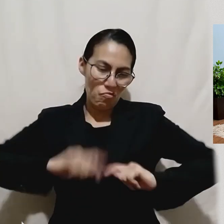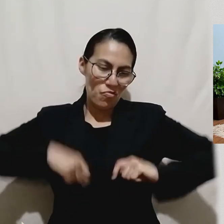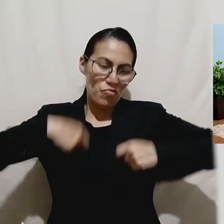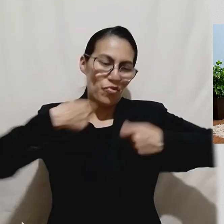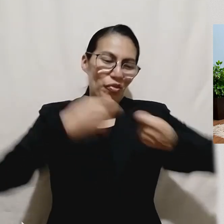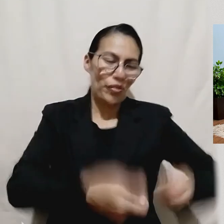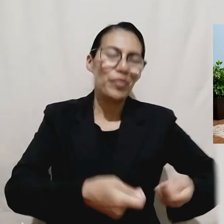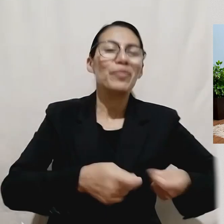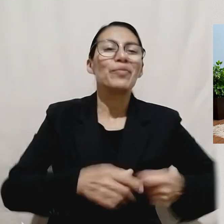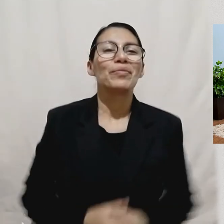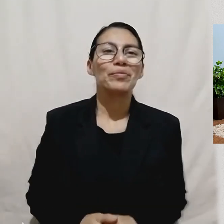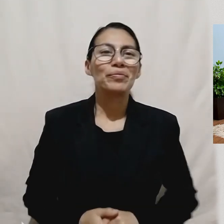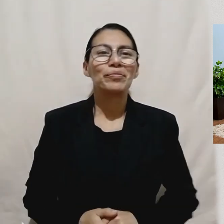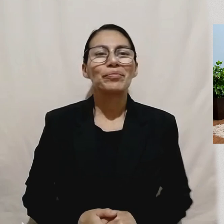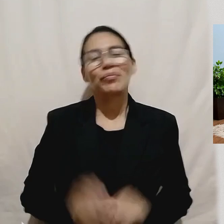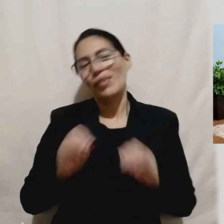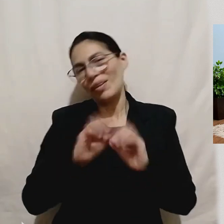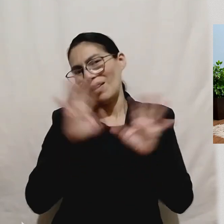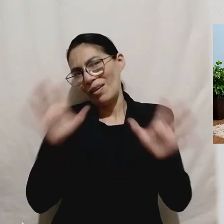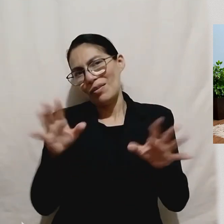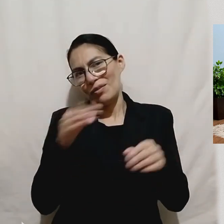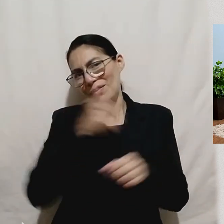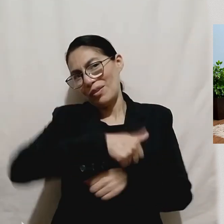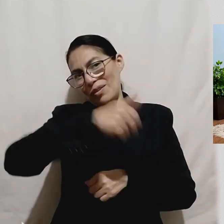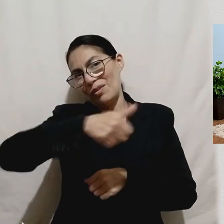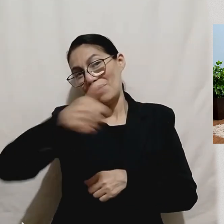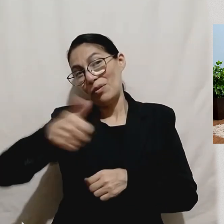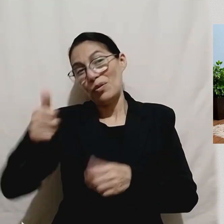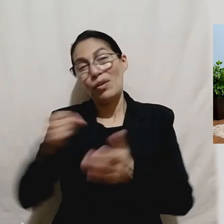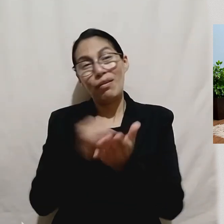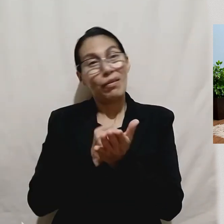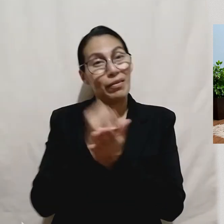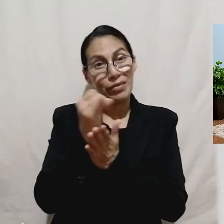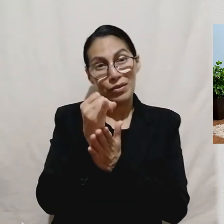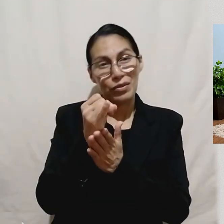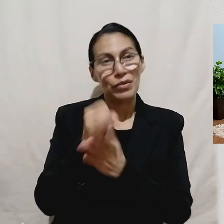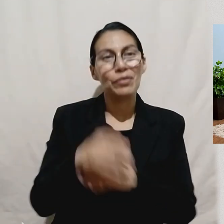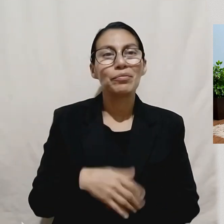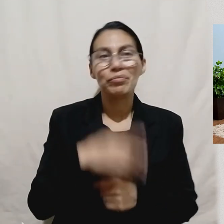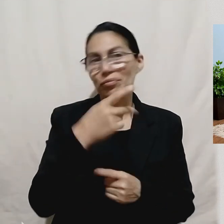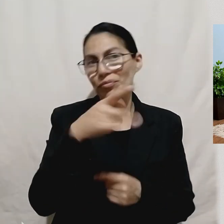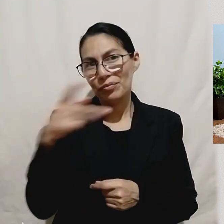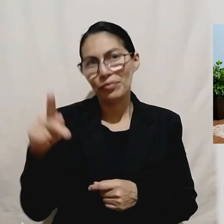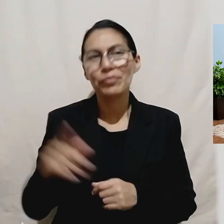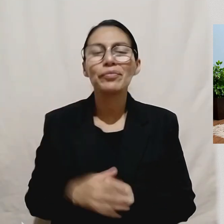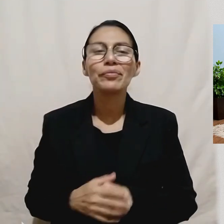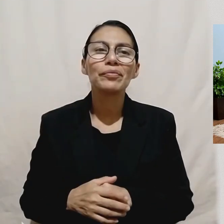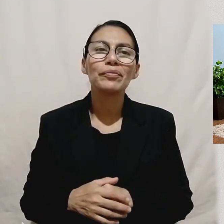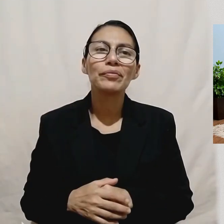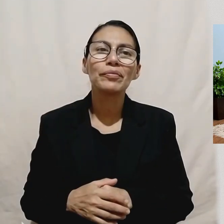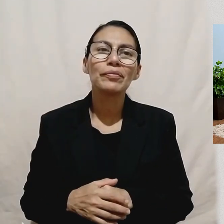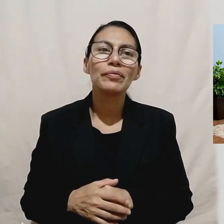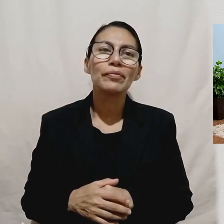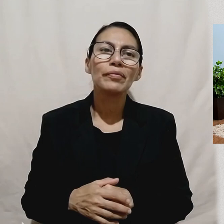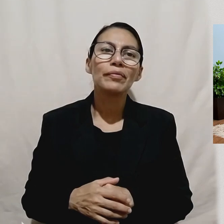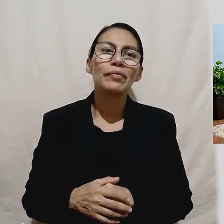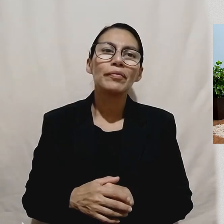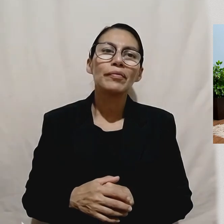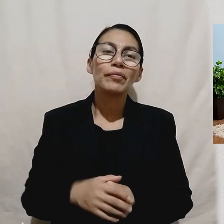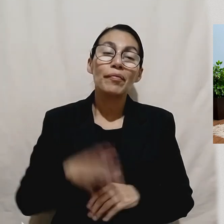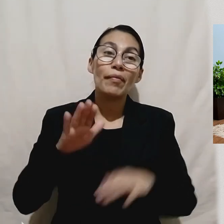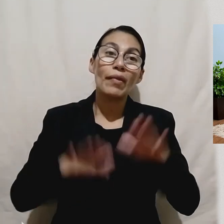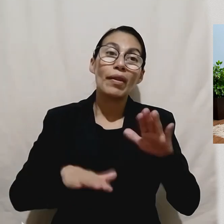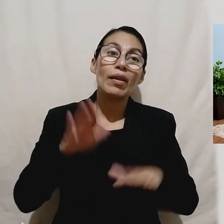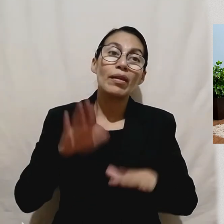fe a ellos para que lo vivan desde luego cada uno toma su su propia sus propias decisiones